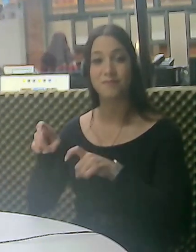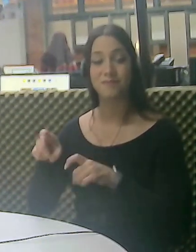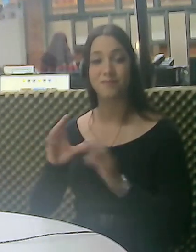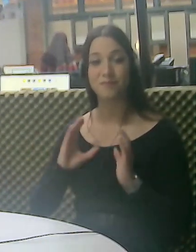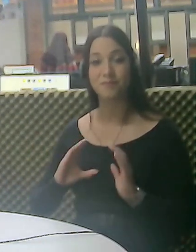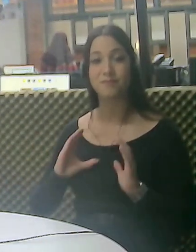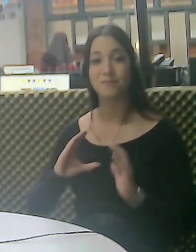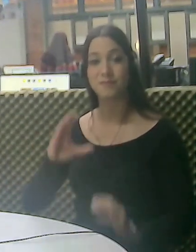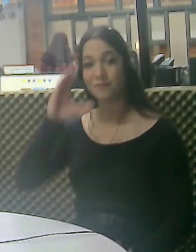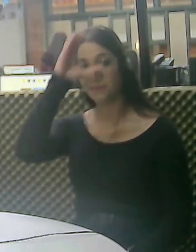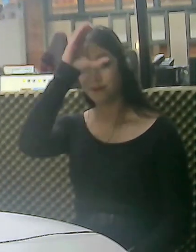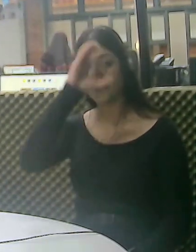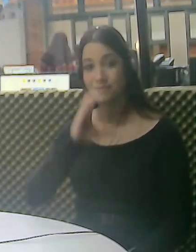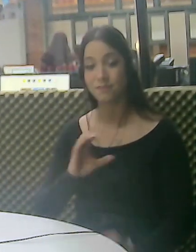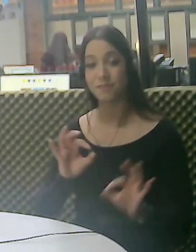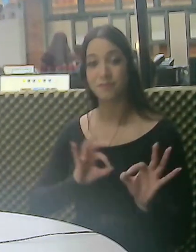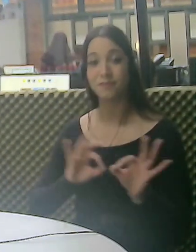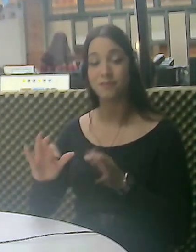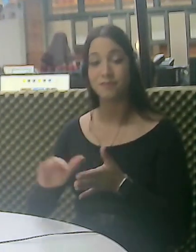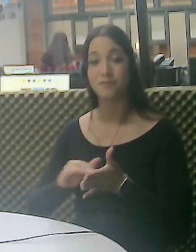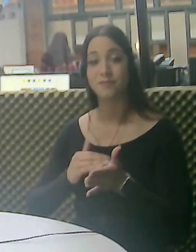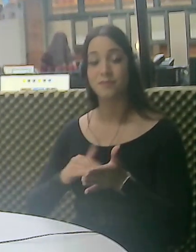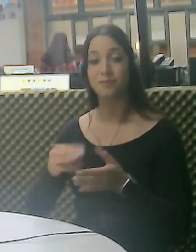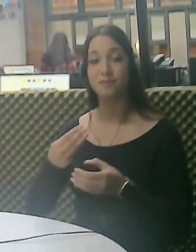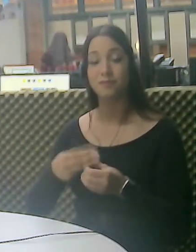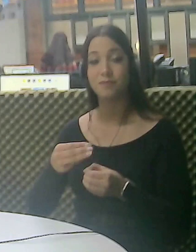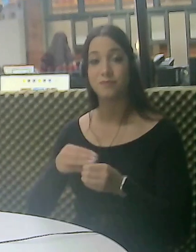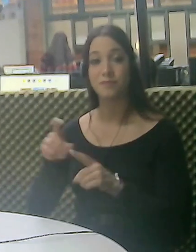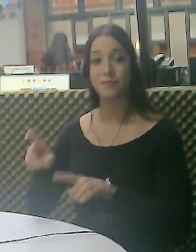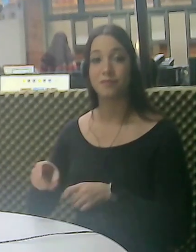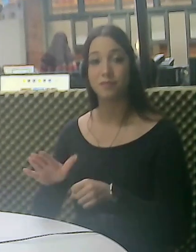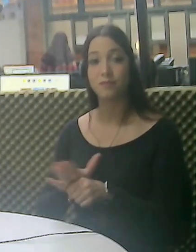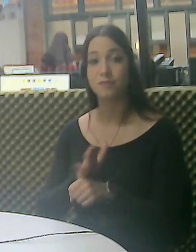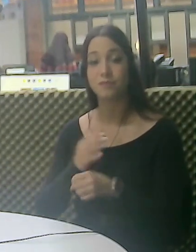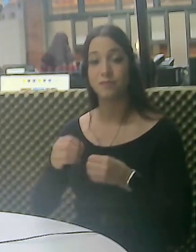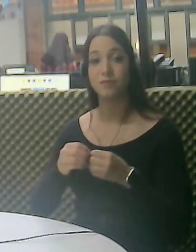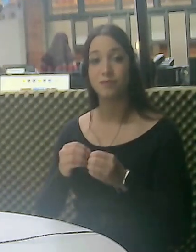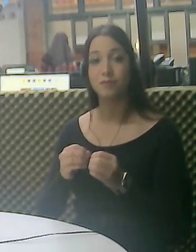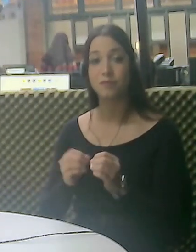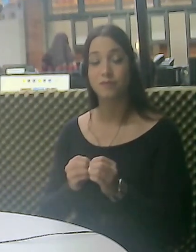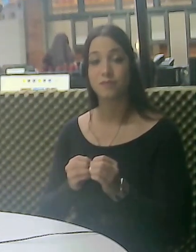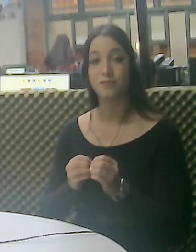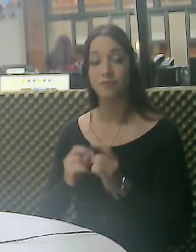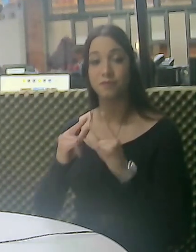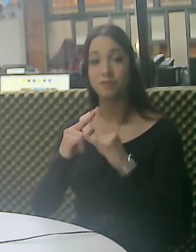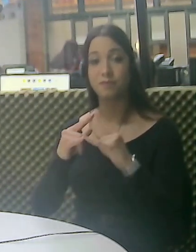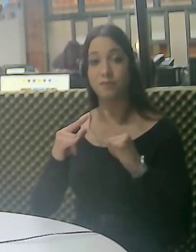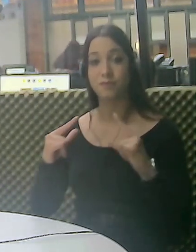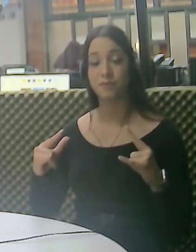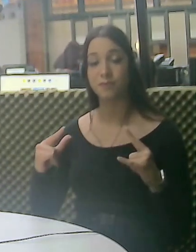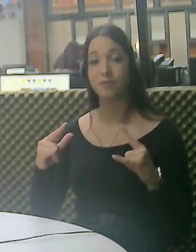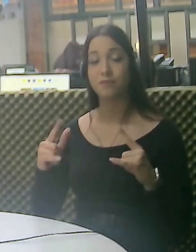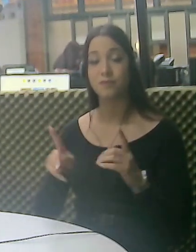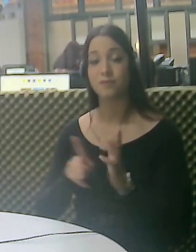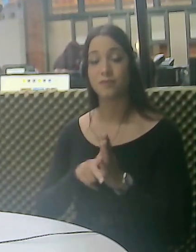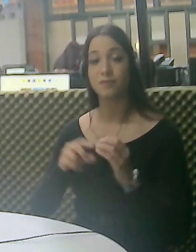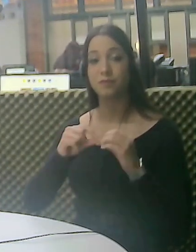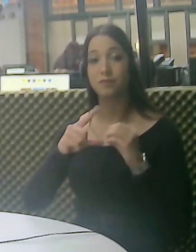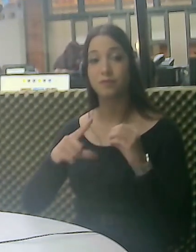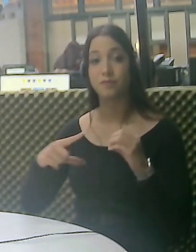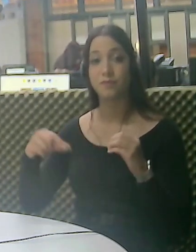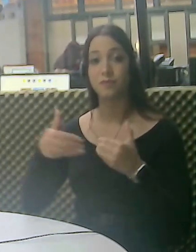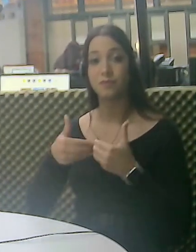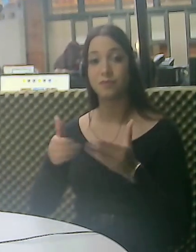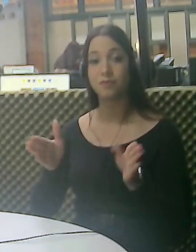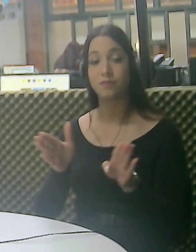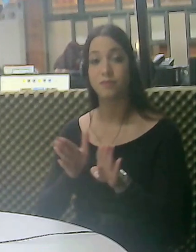Cívica. Com organização da Secretaria Municipal de Agropecuária, Abastecimento e Distritos, as barracas da feira de produtos orgânicos seguem